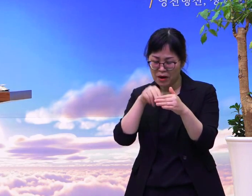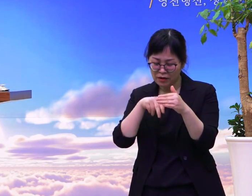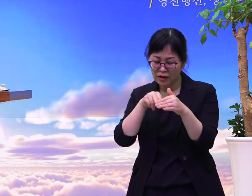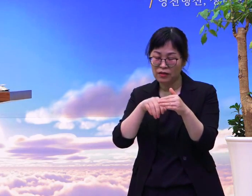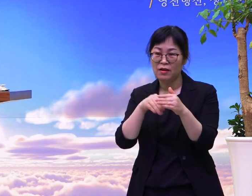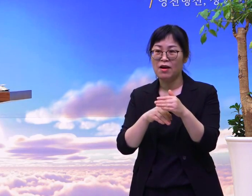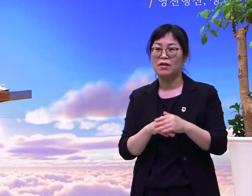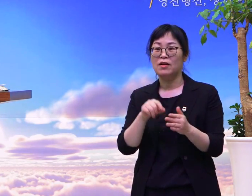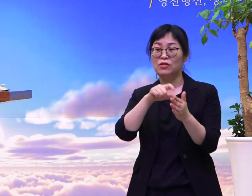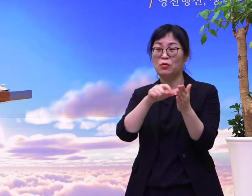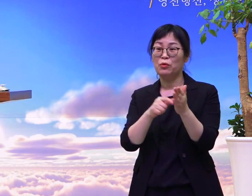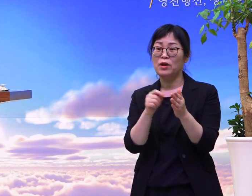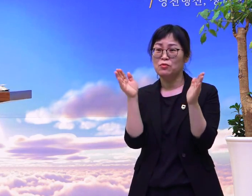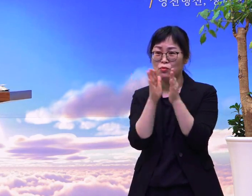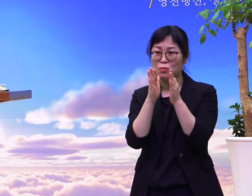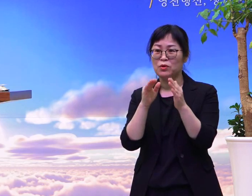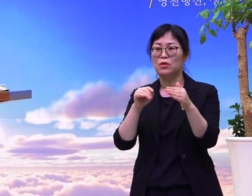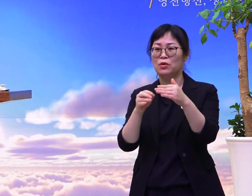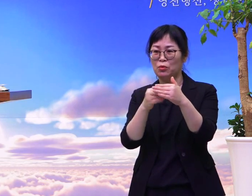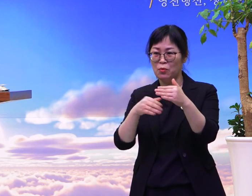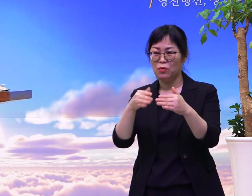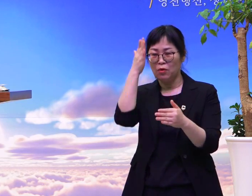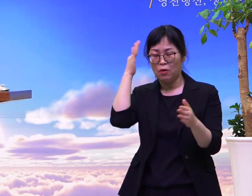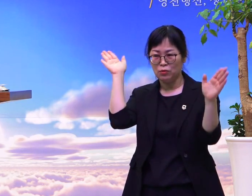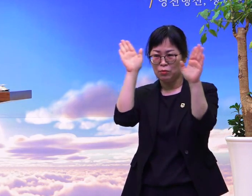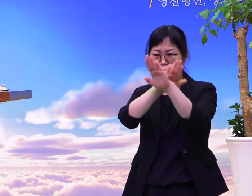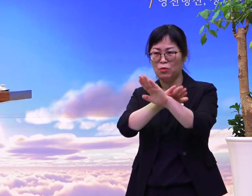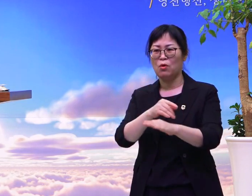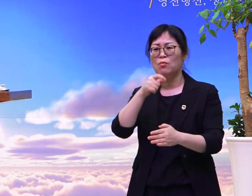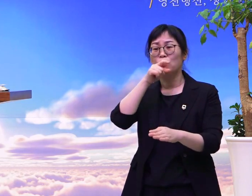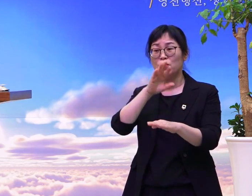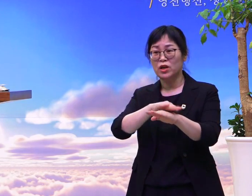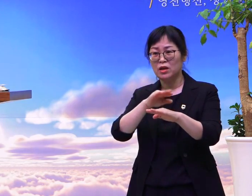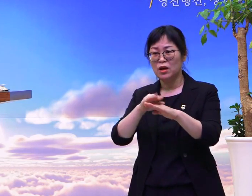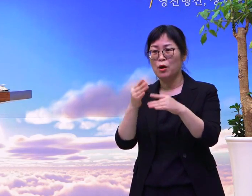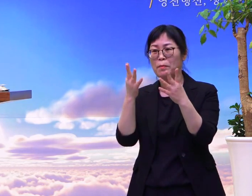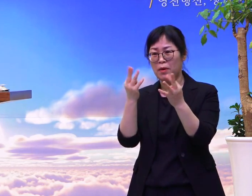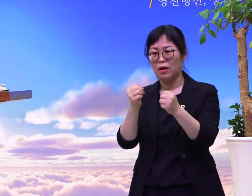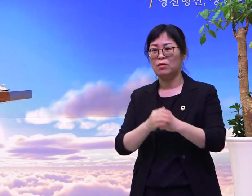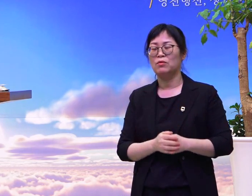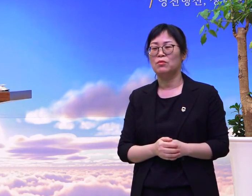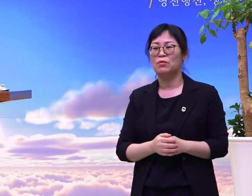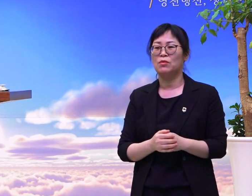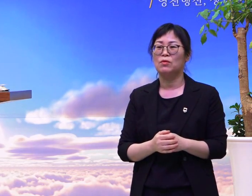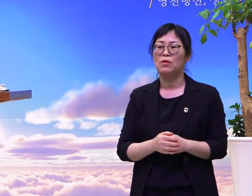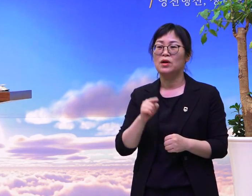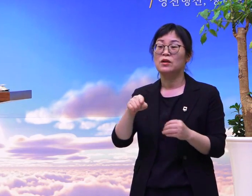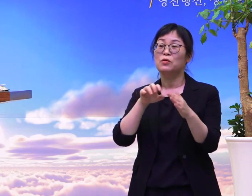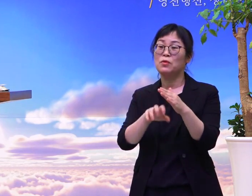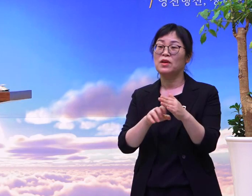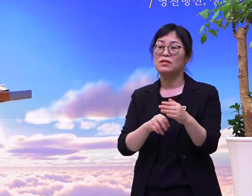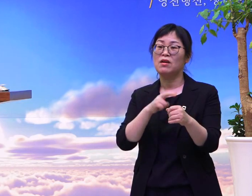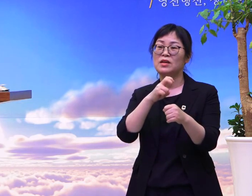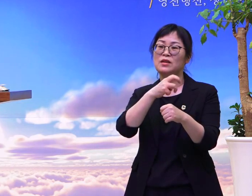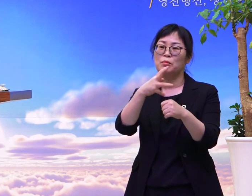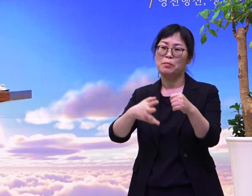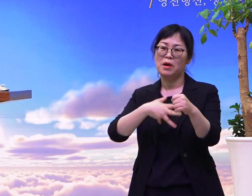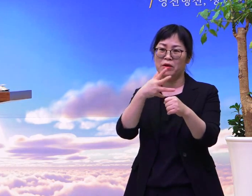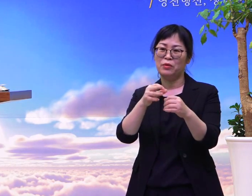그 속에서 그 습하고 어두운 곳에서 대나무로 만든 덮개를 만들어 덮어놓고